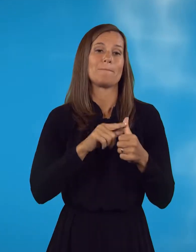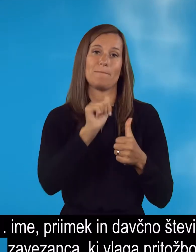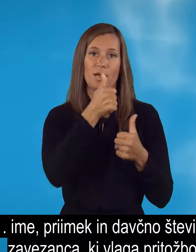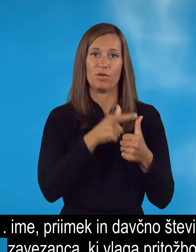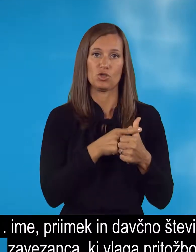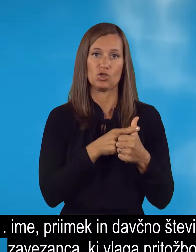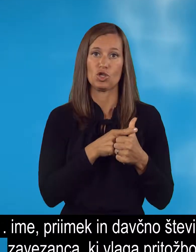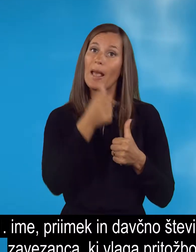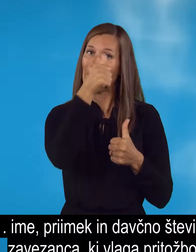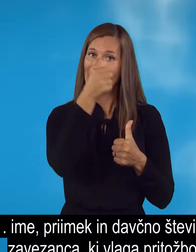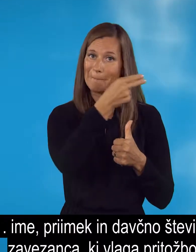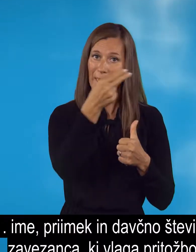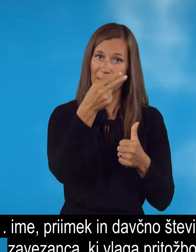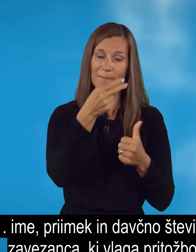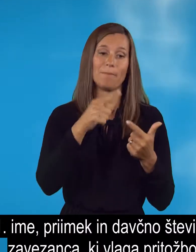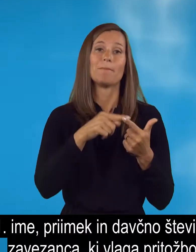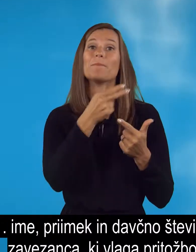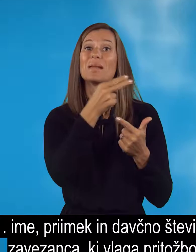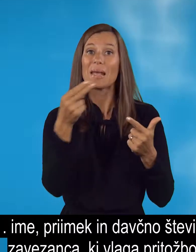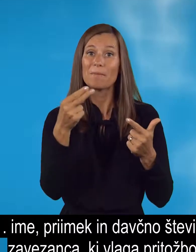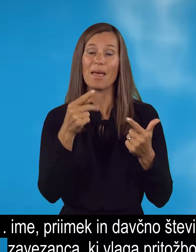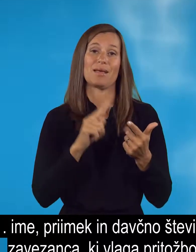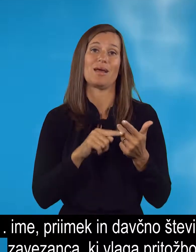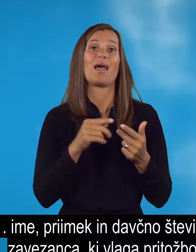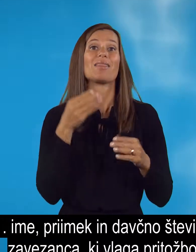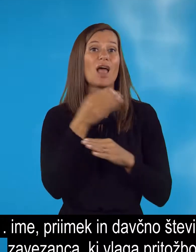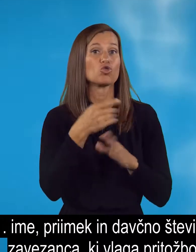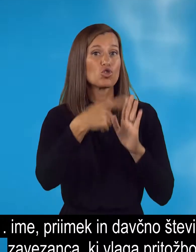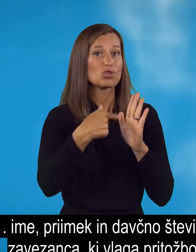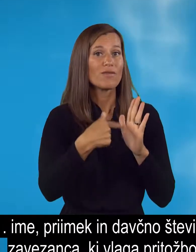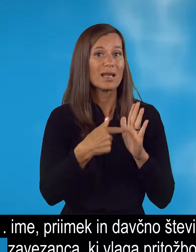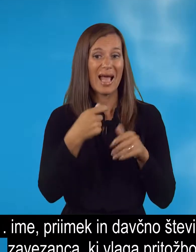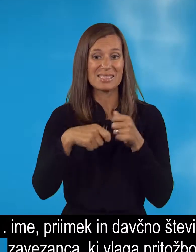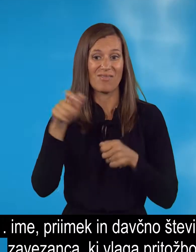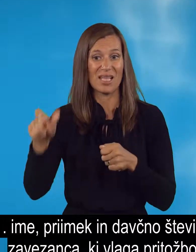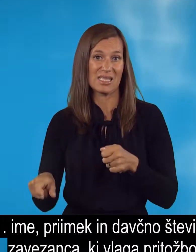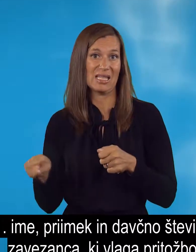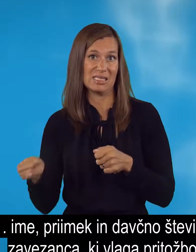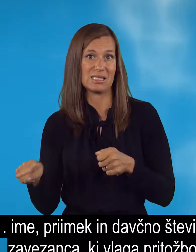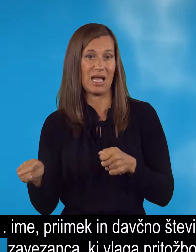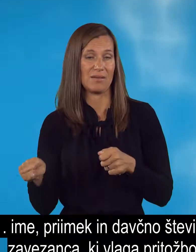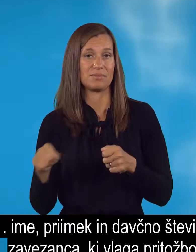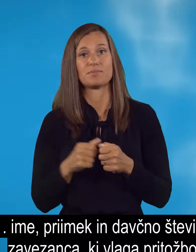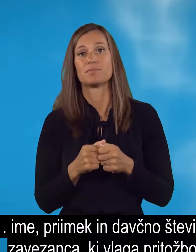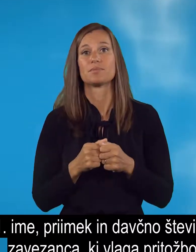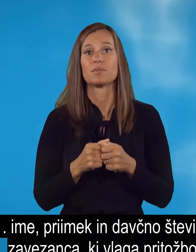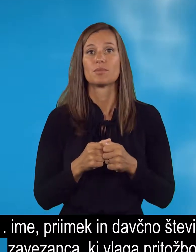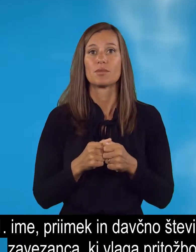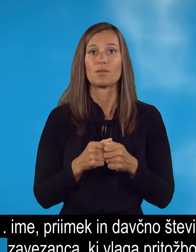prvič, ime, priimek in davčno številko zavezanca, ki vlaga pritožbo.